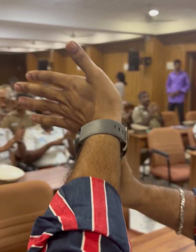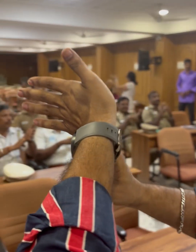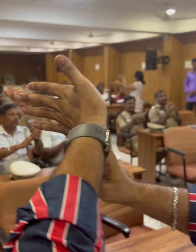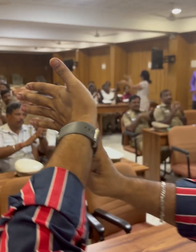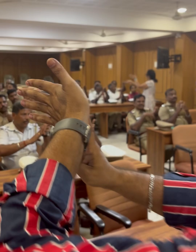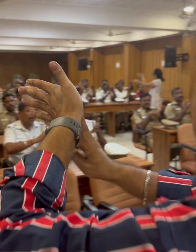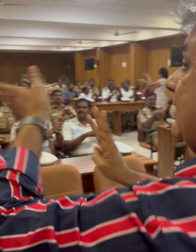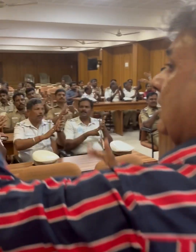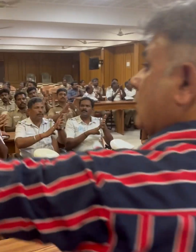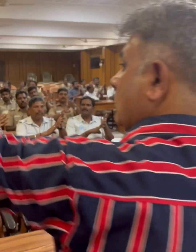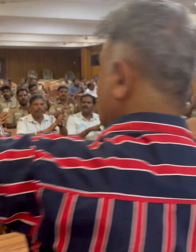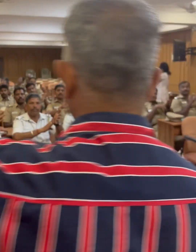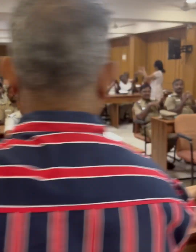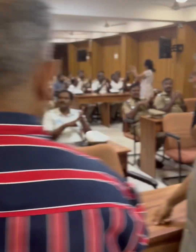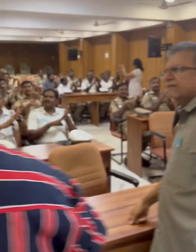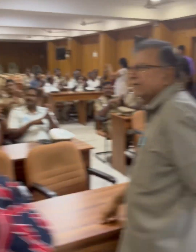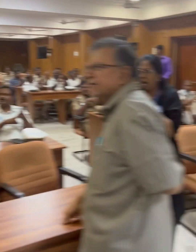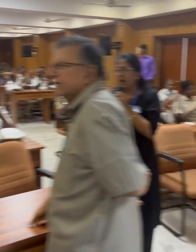ஹேண்டட் ஆல்பபெட்ல இருக்கும்.